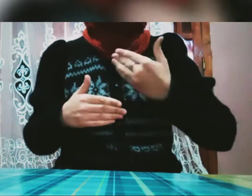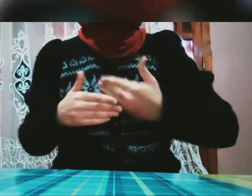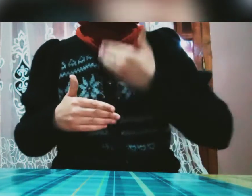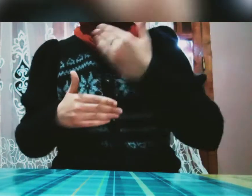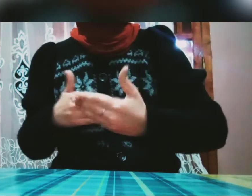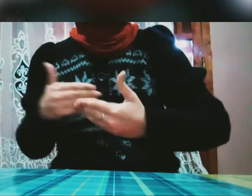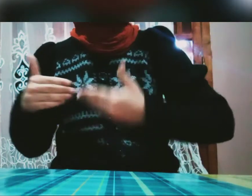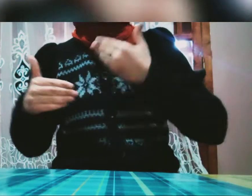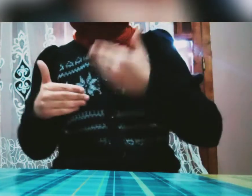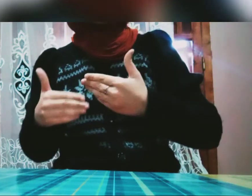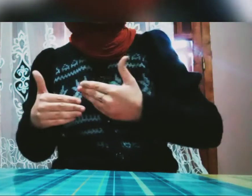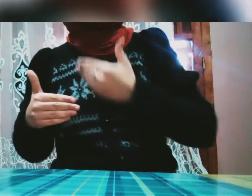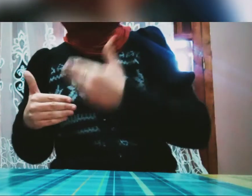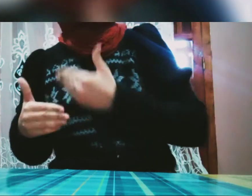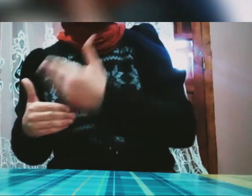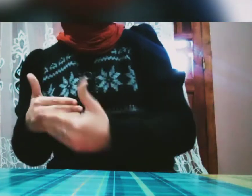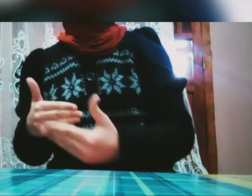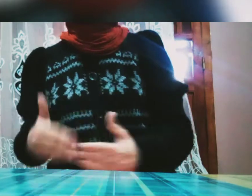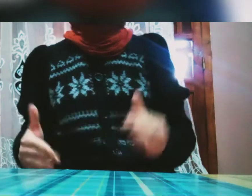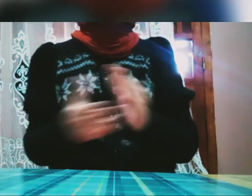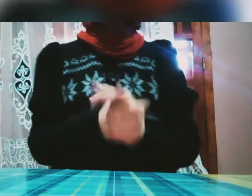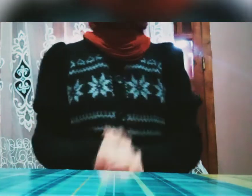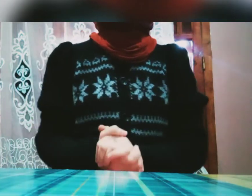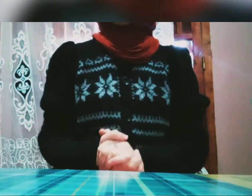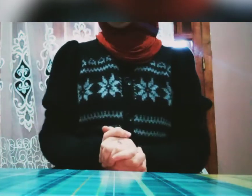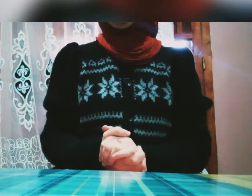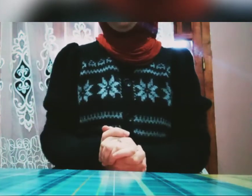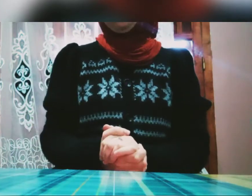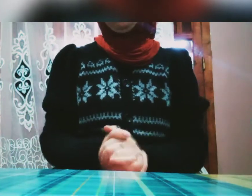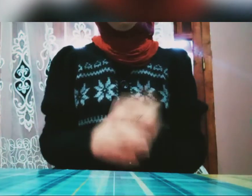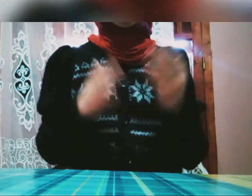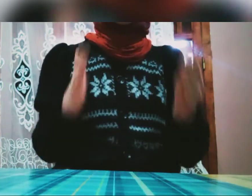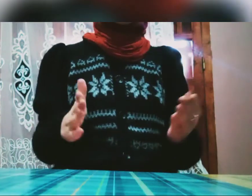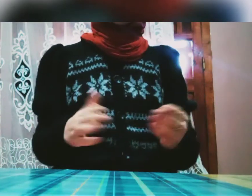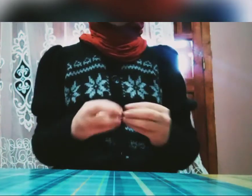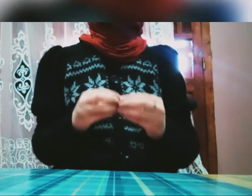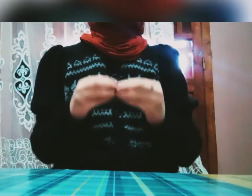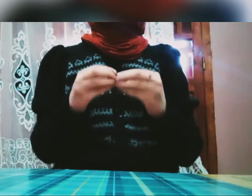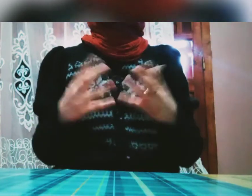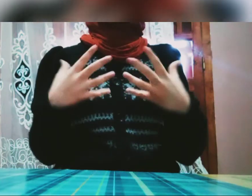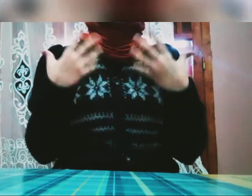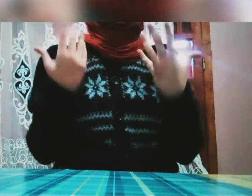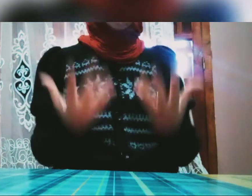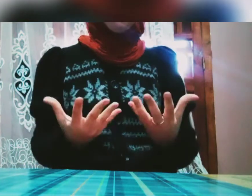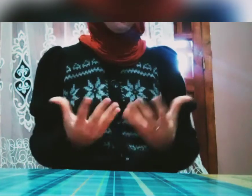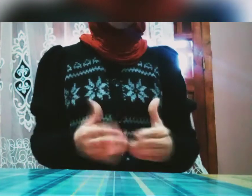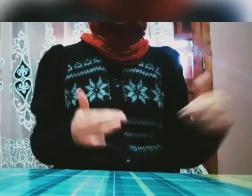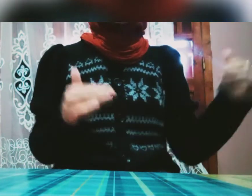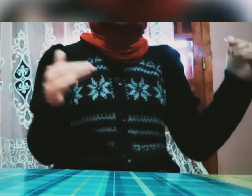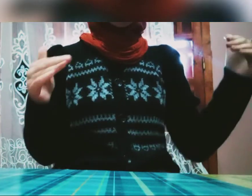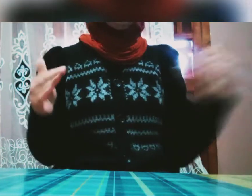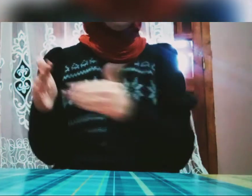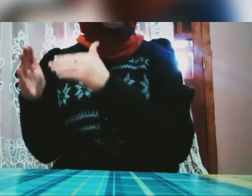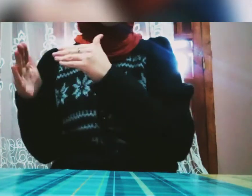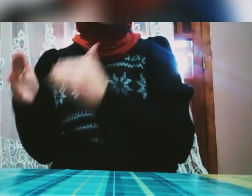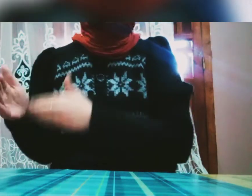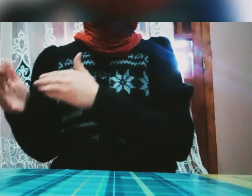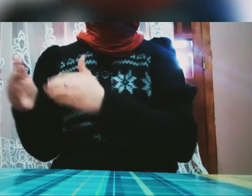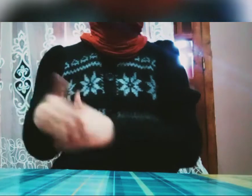يكمل بها ويوصل الهدف تاعو. ما هي القوة الثلاثية وكيف نستعملها في طريق